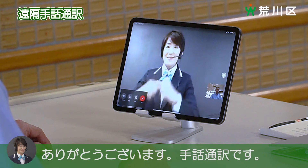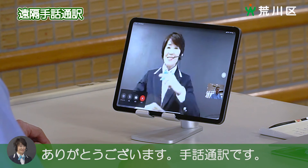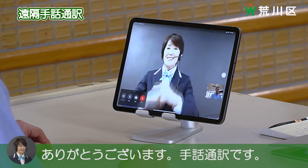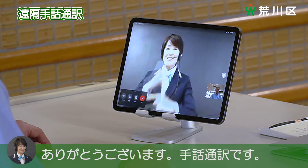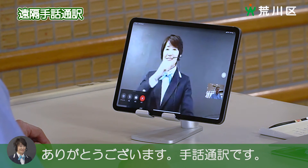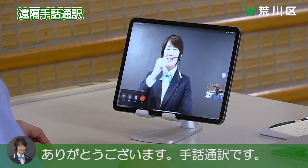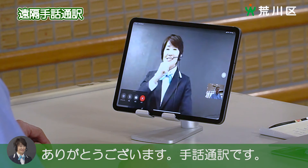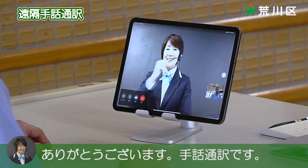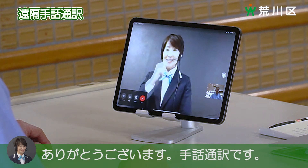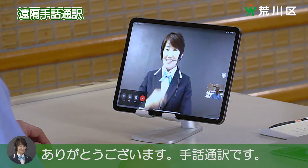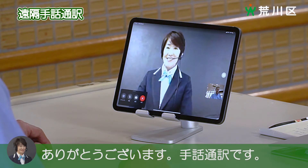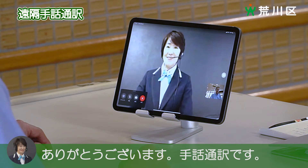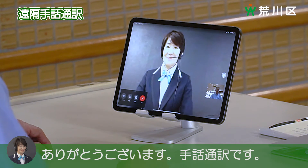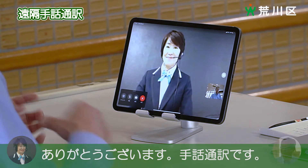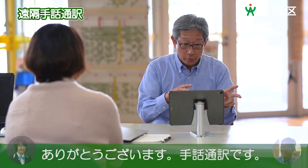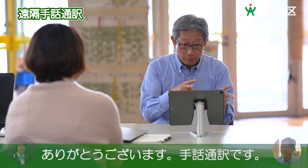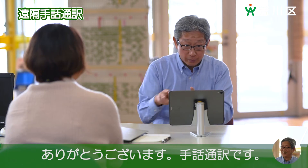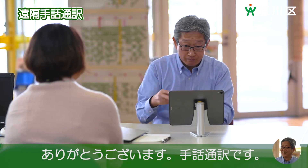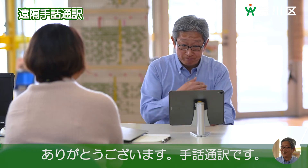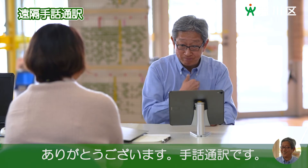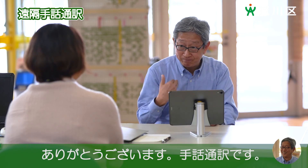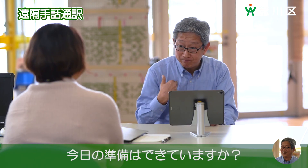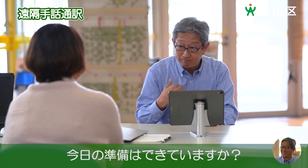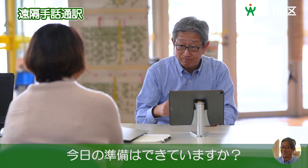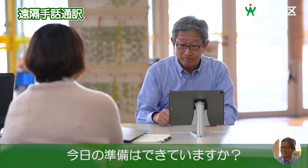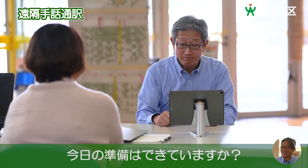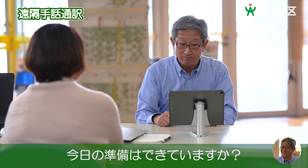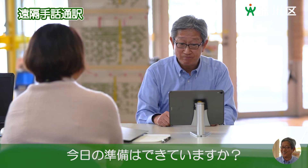ありがとうございます。手話通訳です。